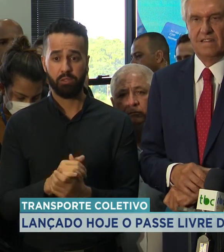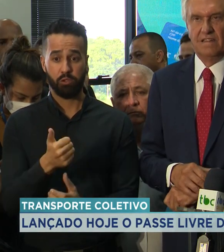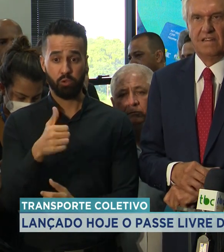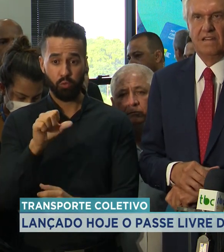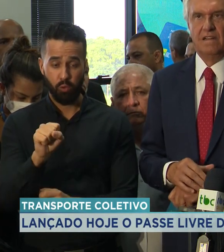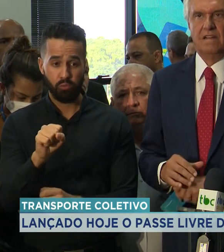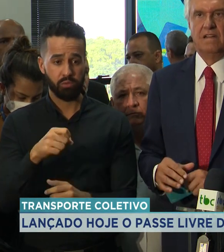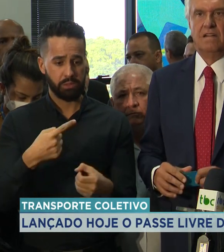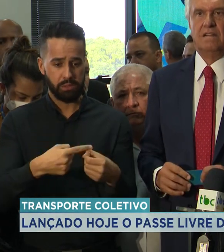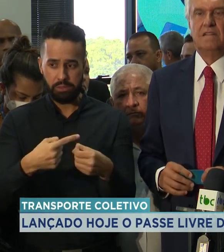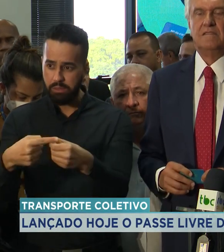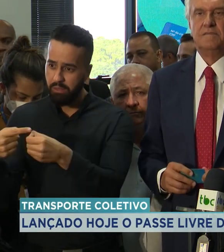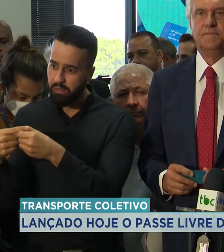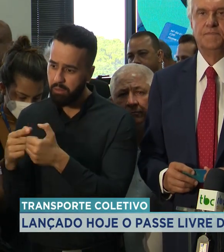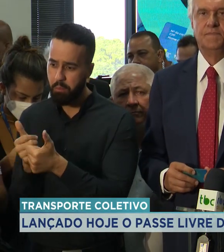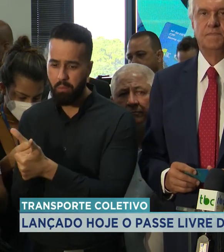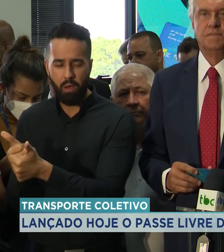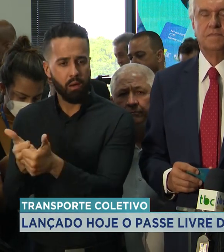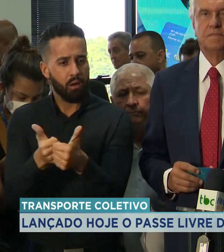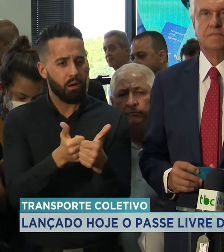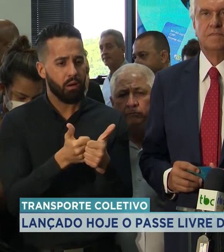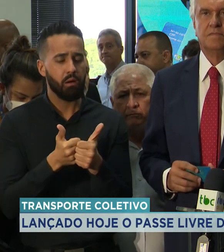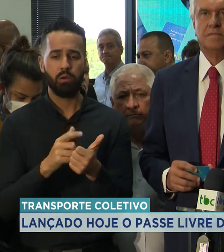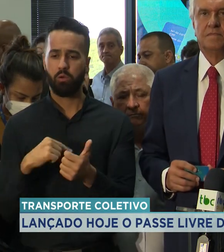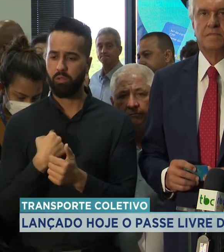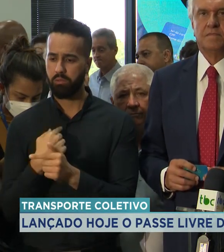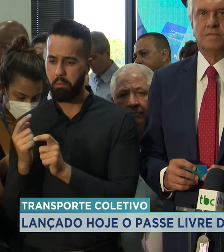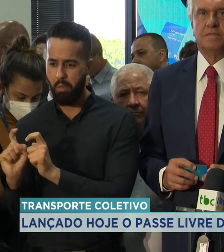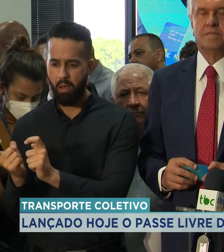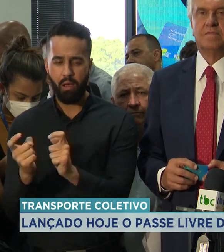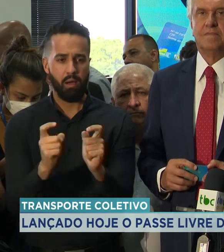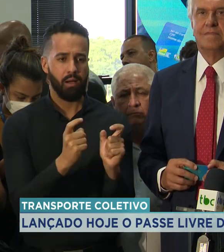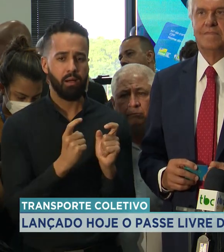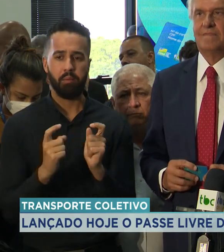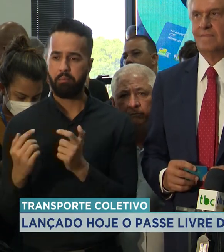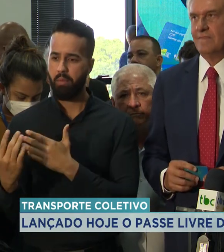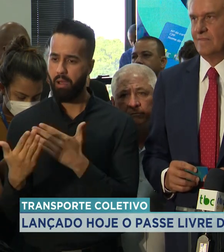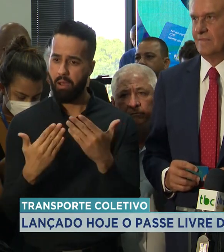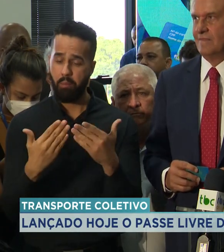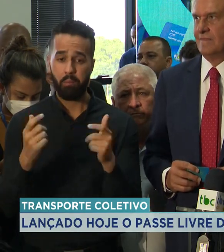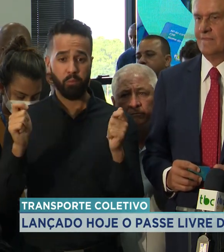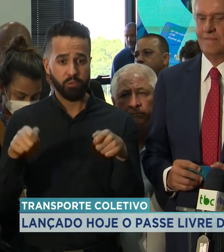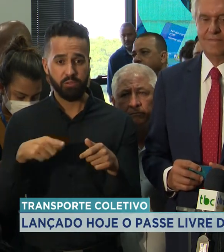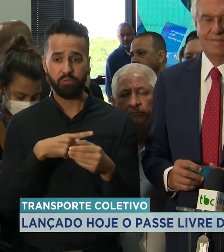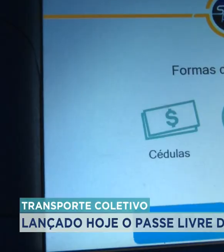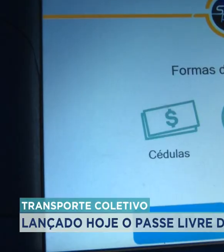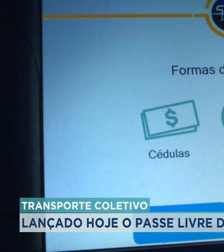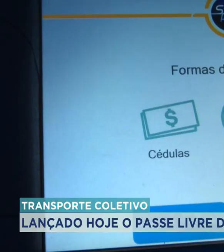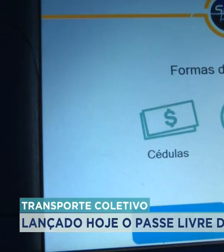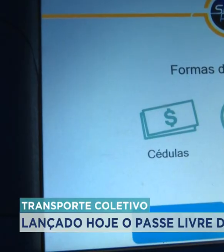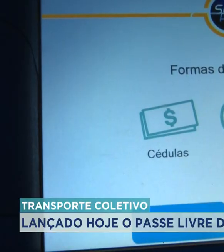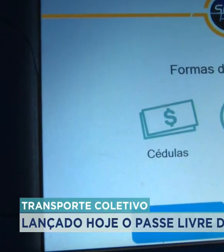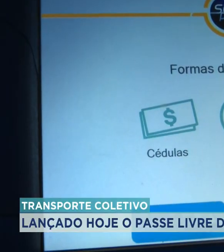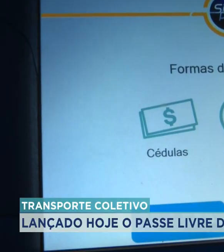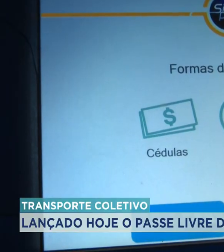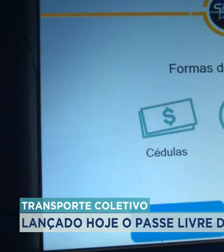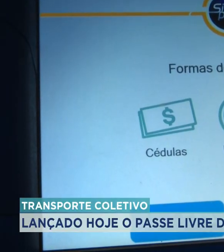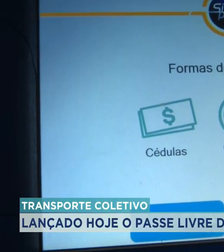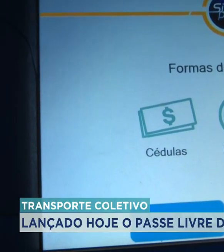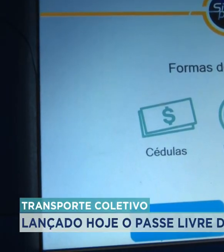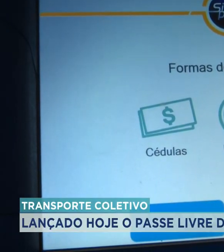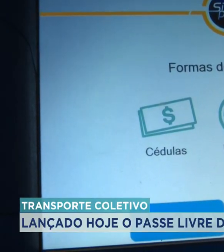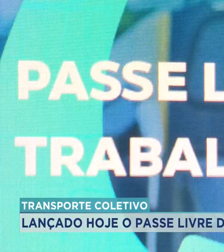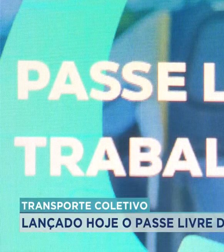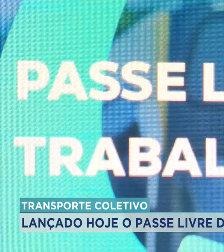das 18 cidades da região metropolitana. Estamos sempre nessa conversa para que possamos trazer esse benefício à população. O atual sistema não